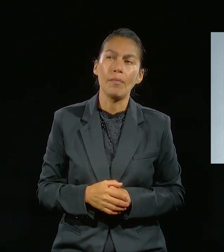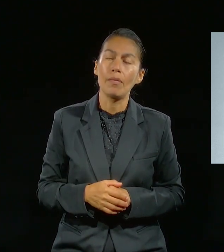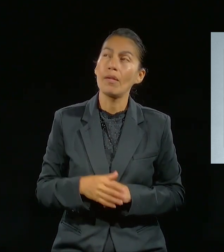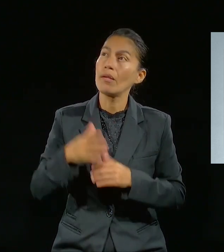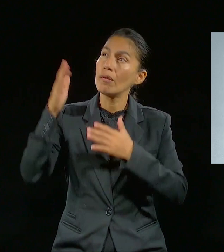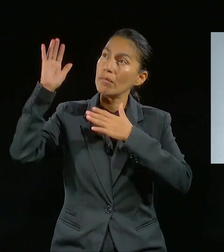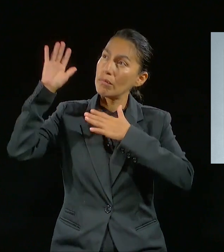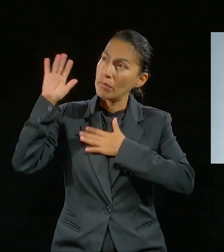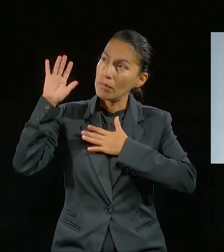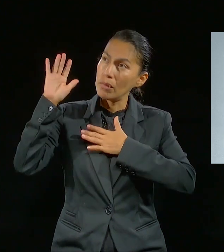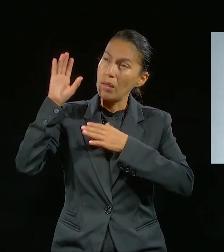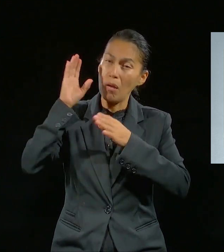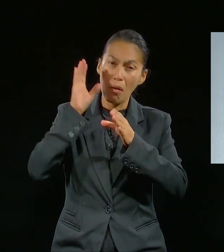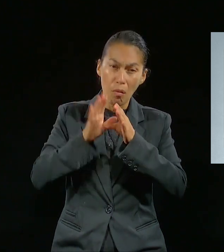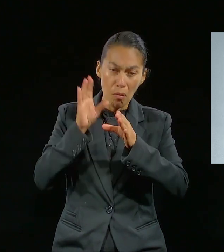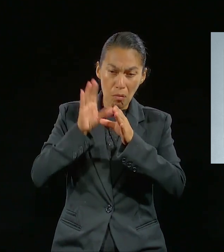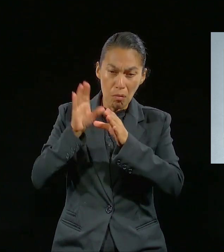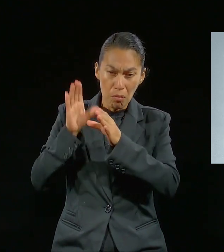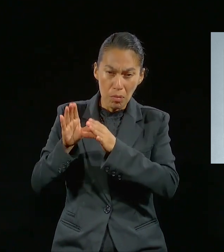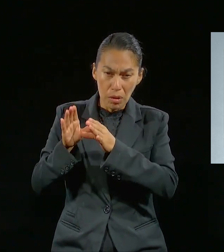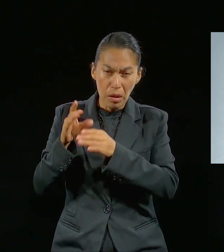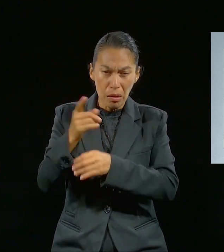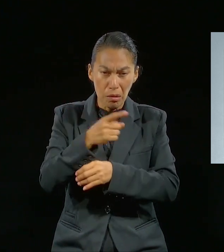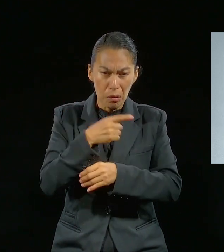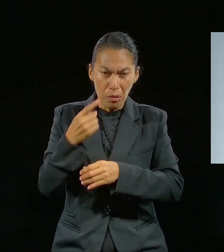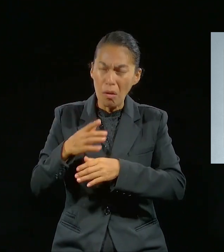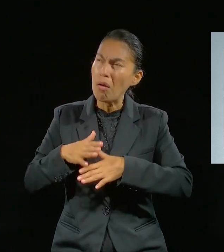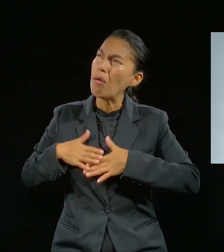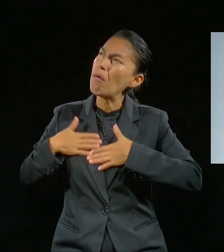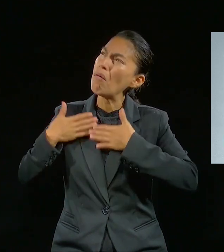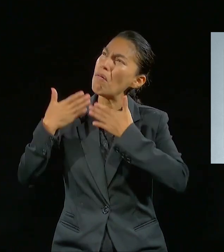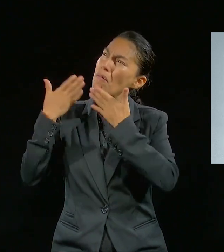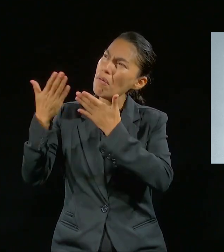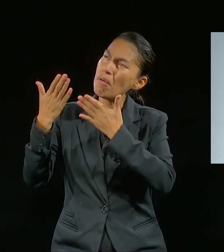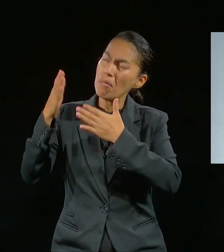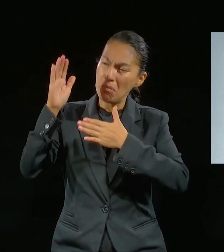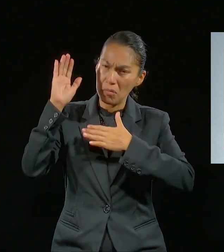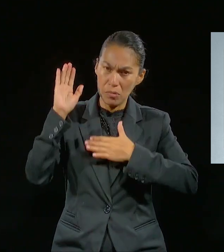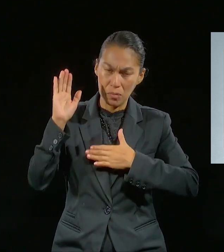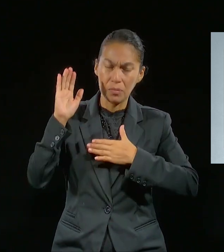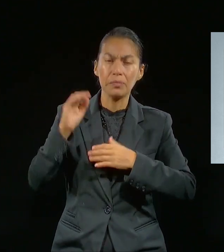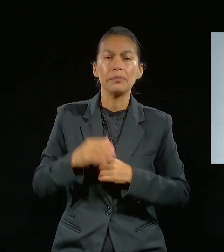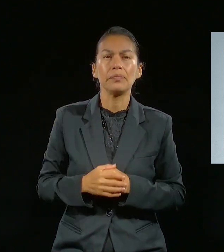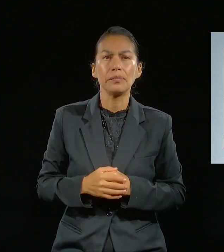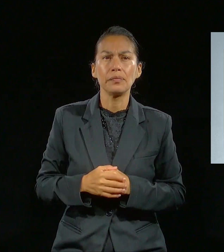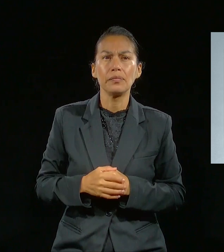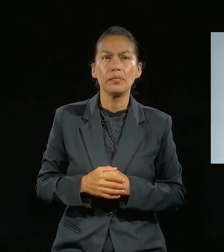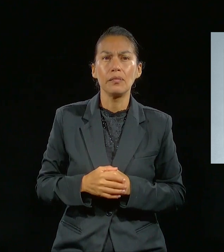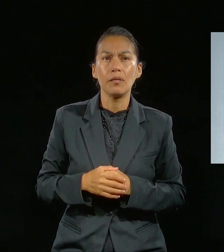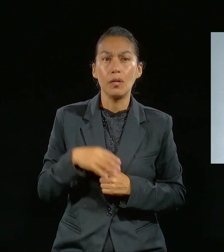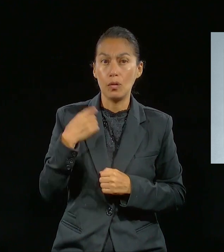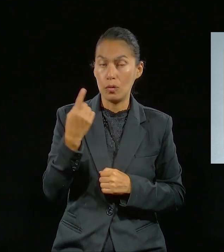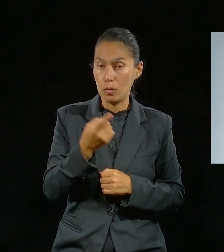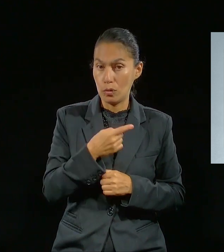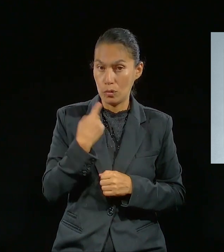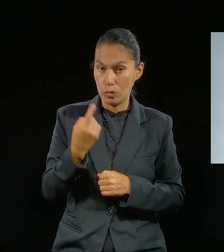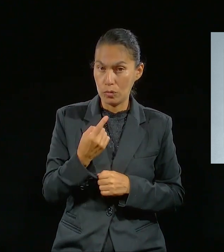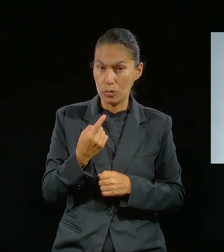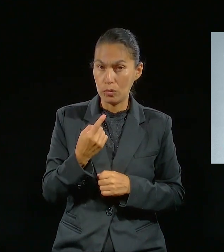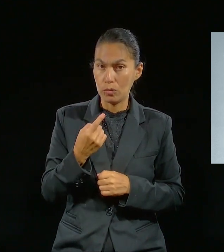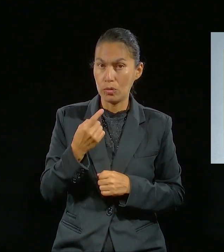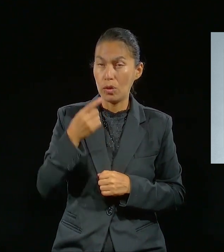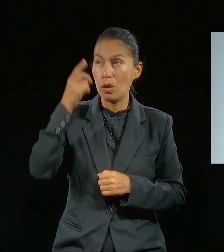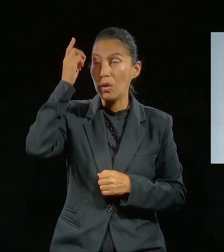da promesas que sabe cumplir y nosotros debemos confiar en esas promesas